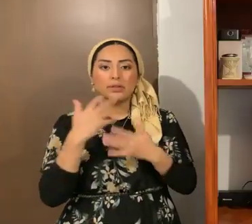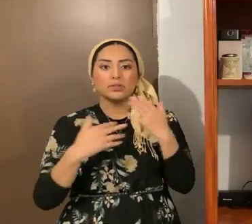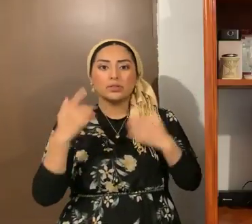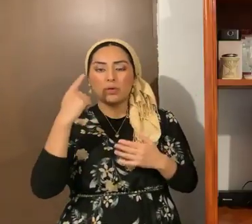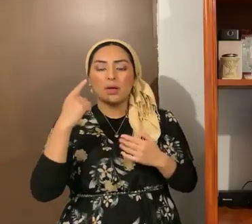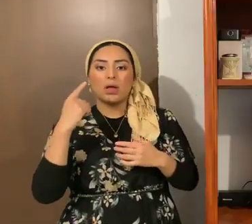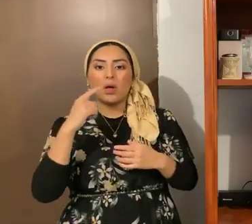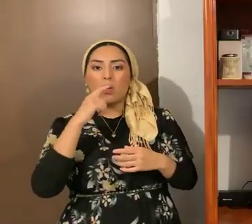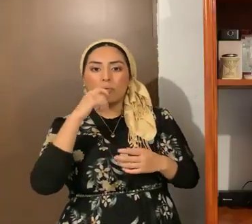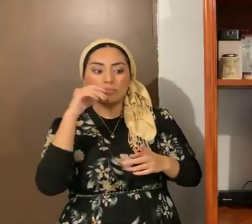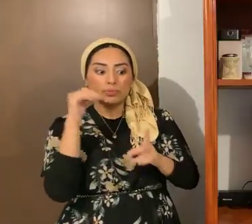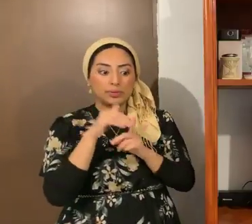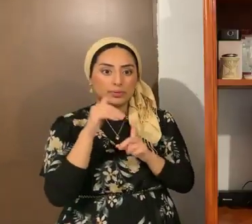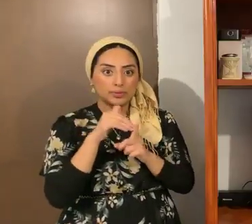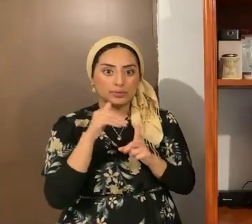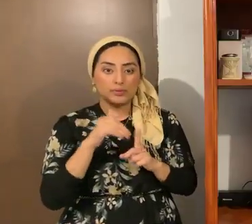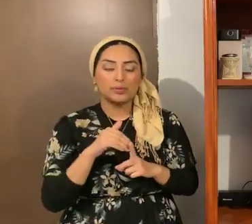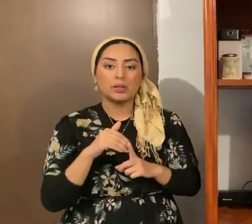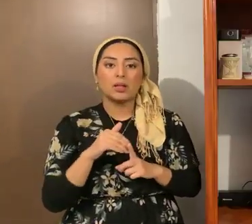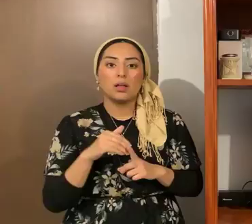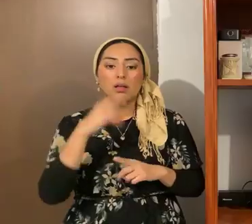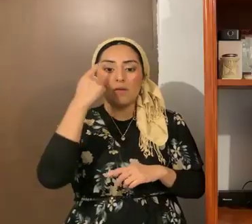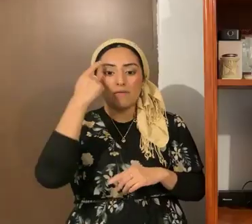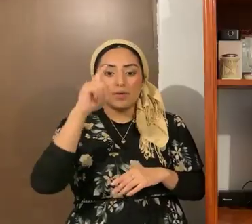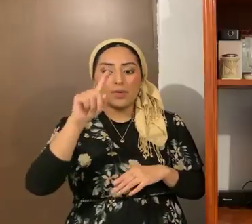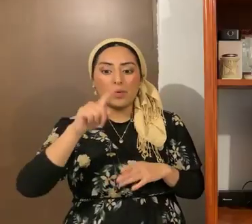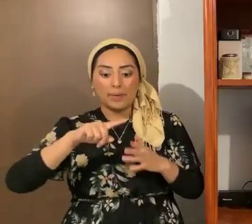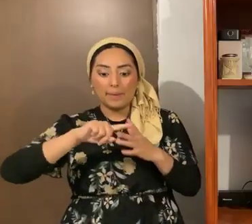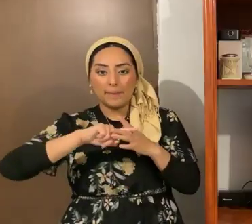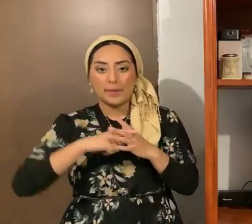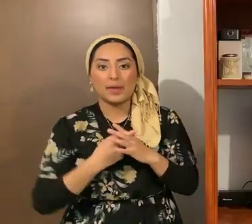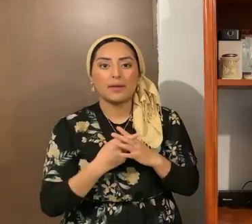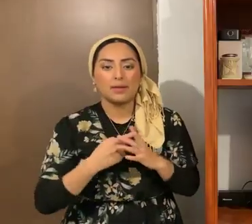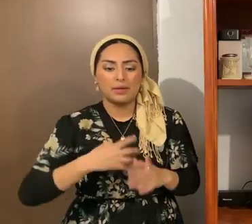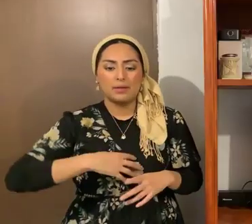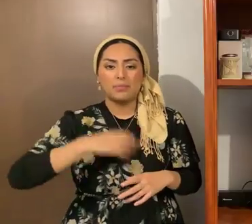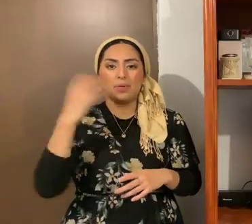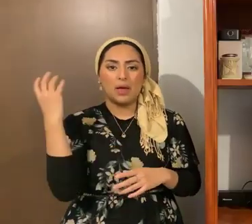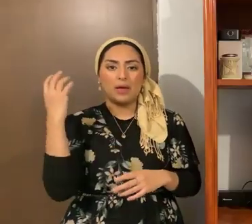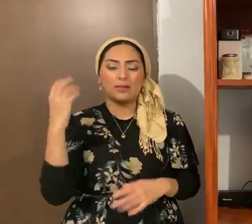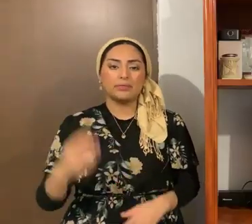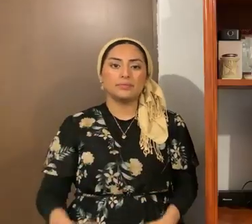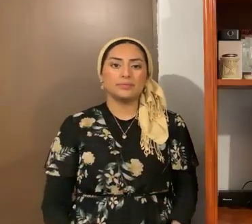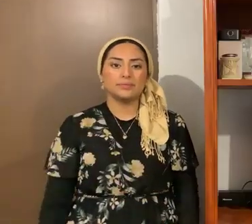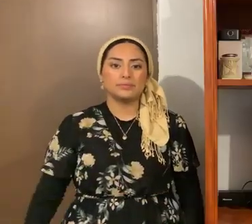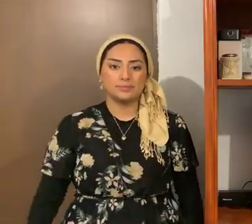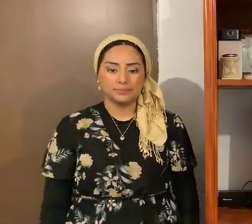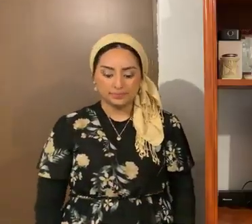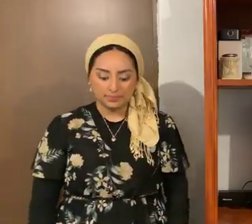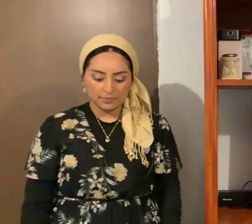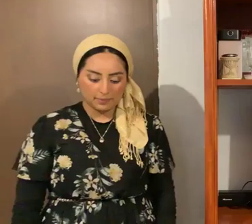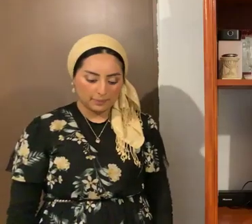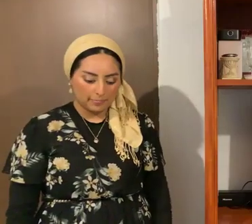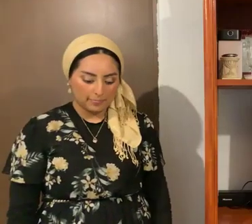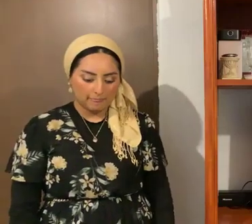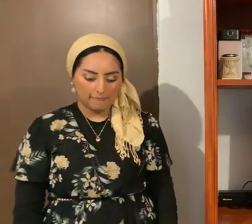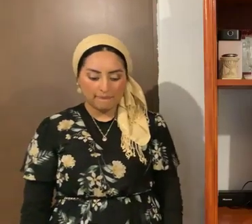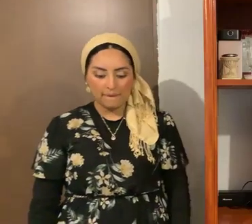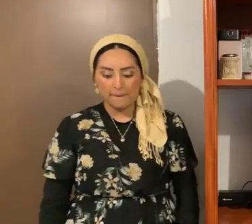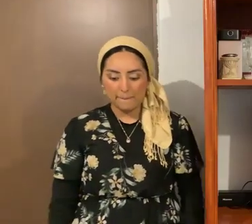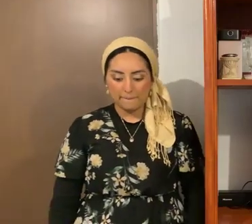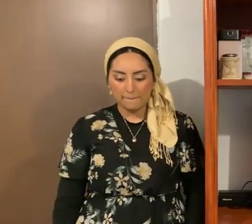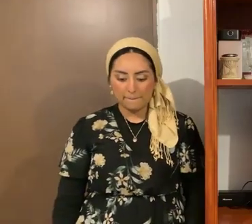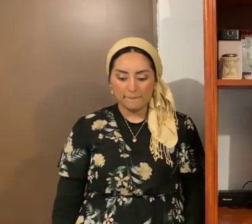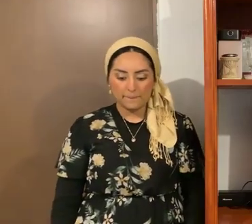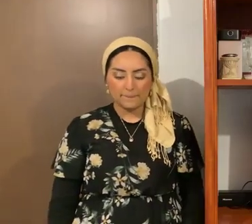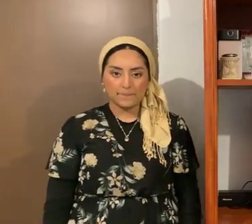que convenza a otros o convence a otros para iniciar su rebelión. Anótenlo tal cual, completito,